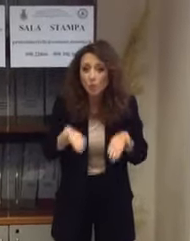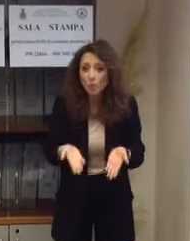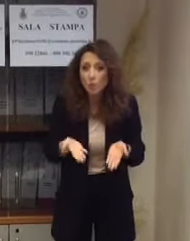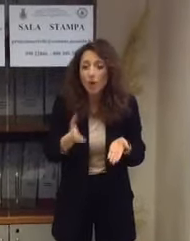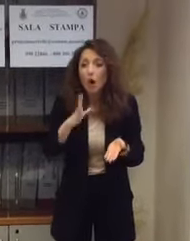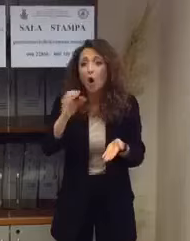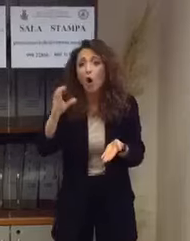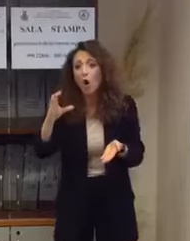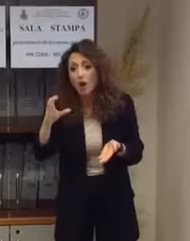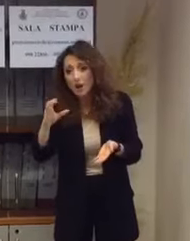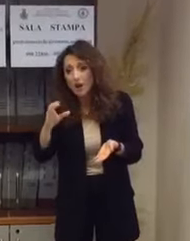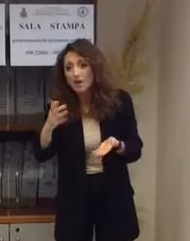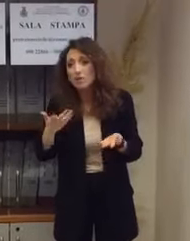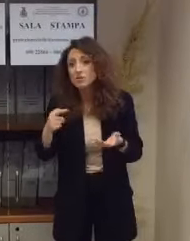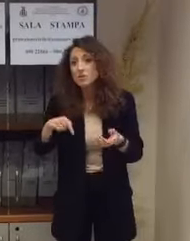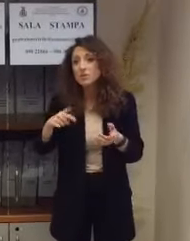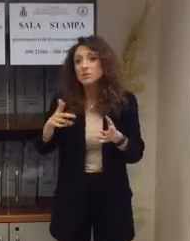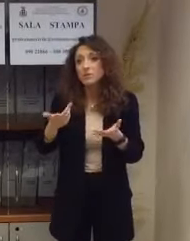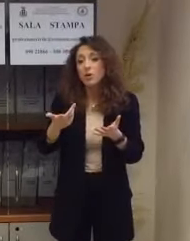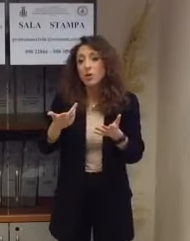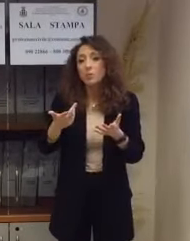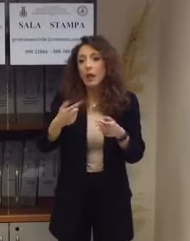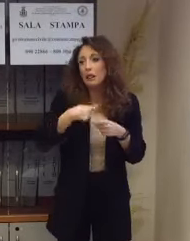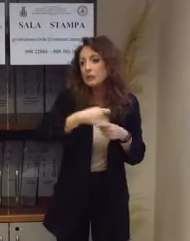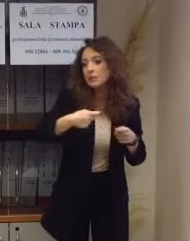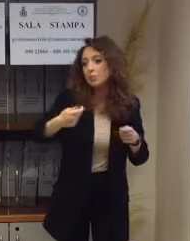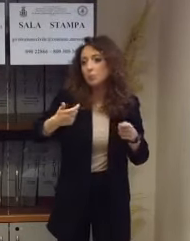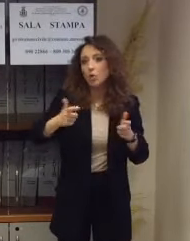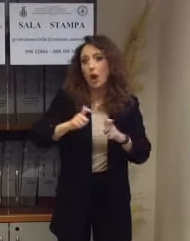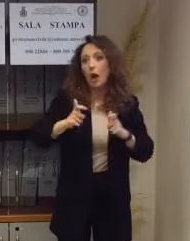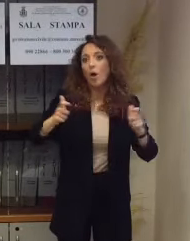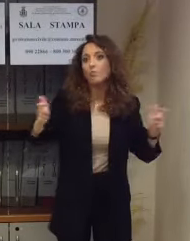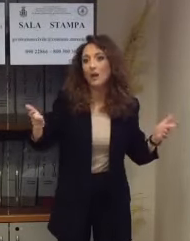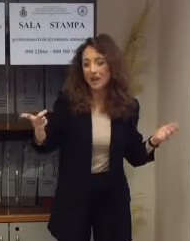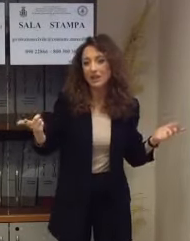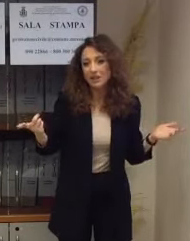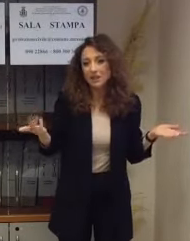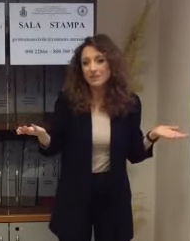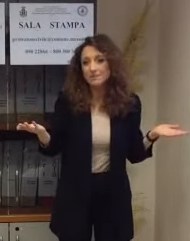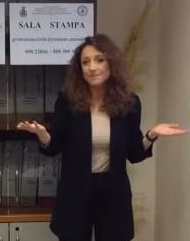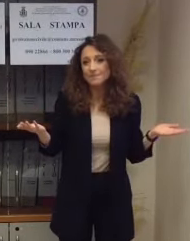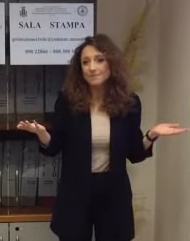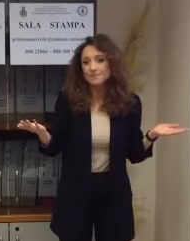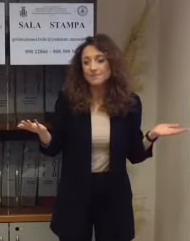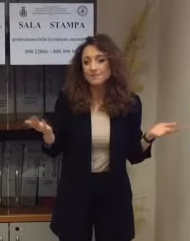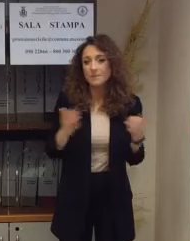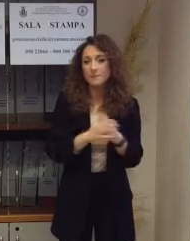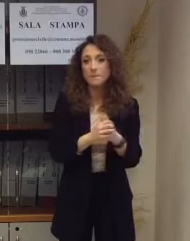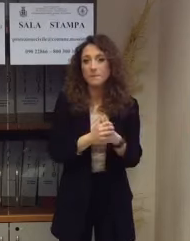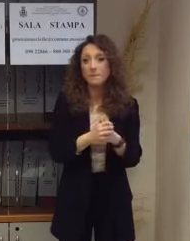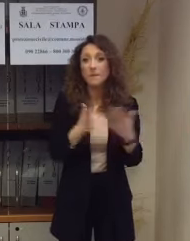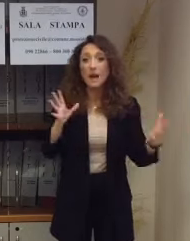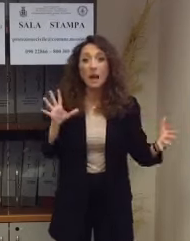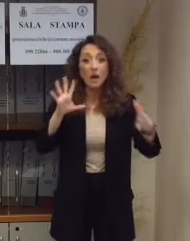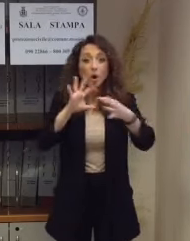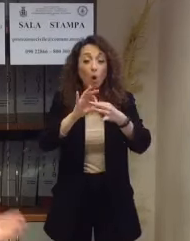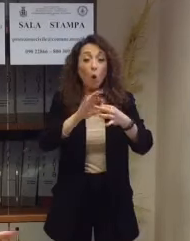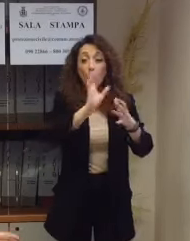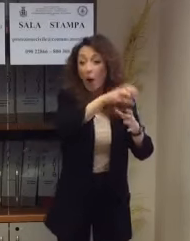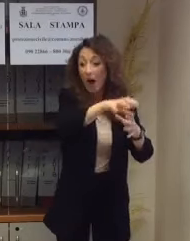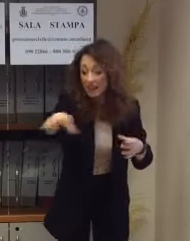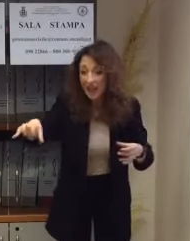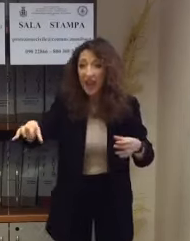così noi aumentiamo il più possibile la distribuzione. L'abbiamo fatto in funzione con i quartieri, con i presenti di quartieri,